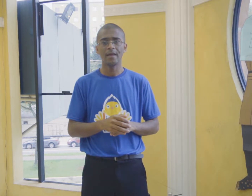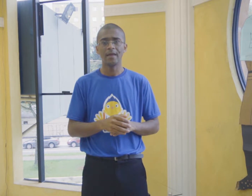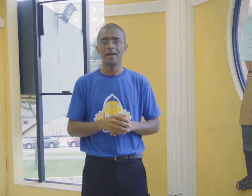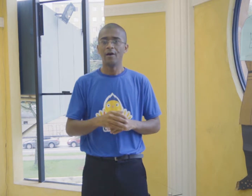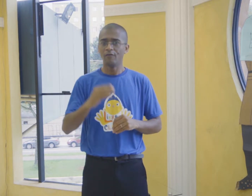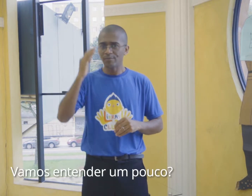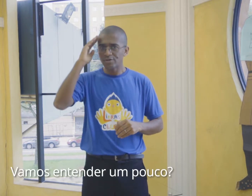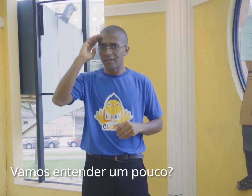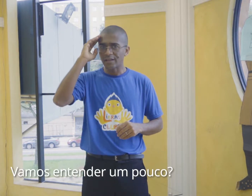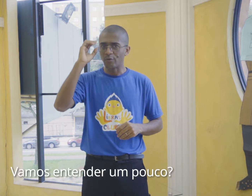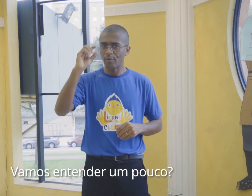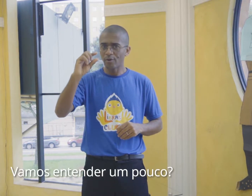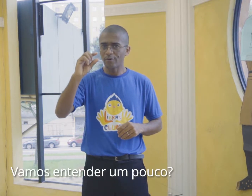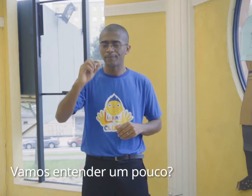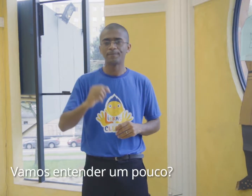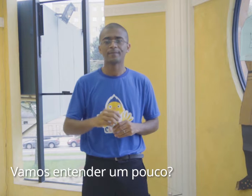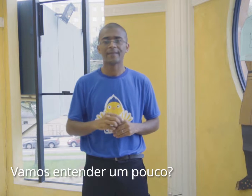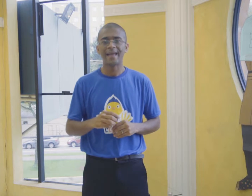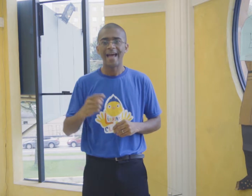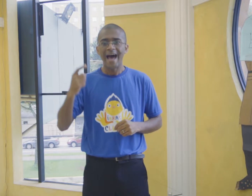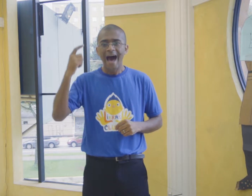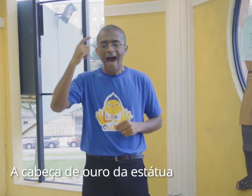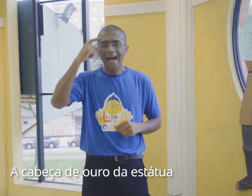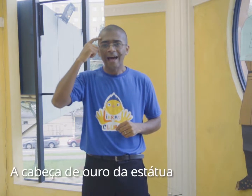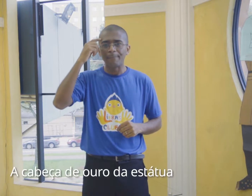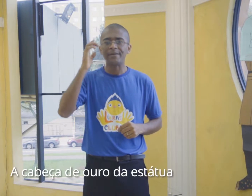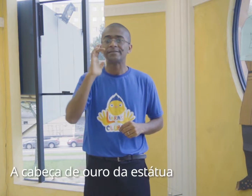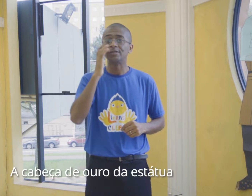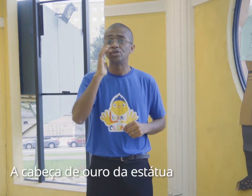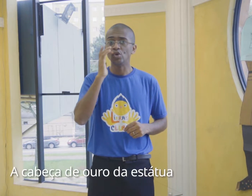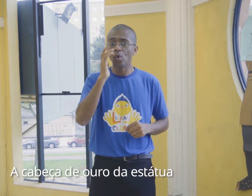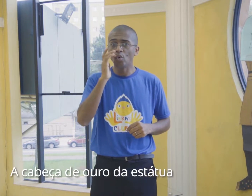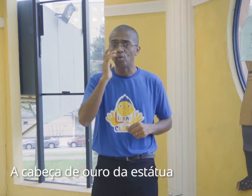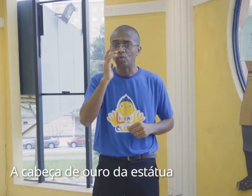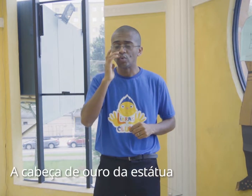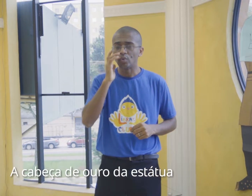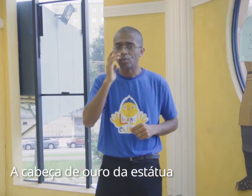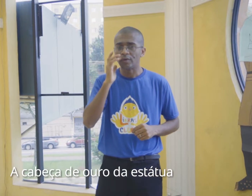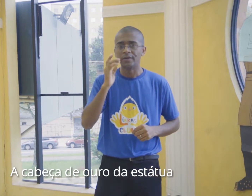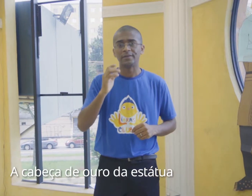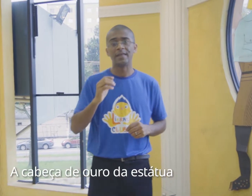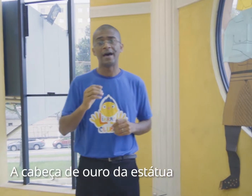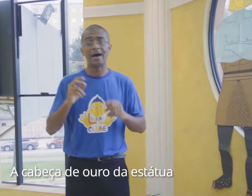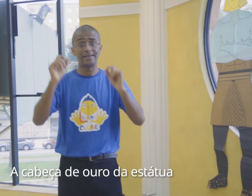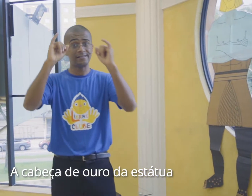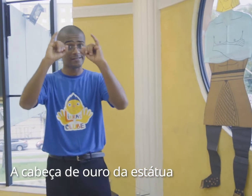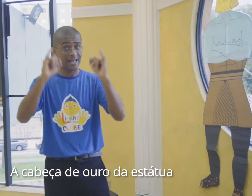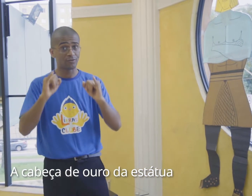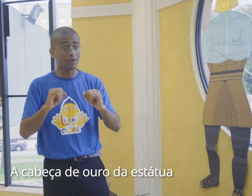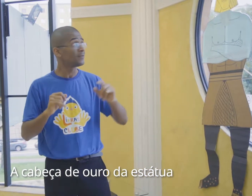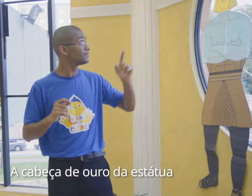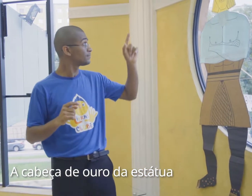Vamos entender um pouco? A cabeça de ouro da estátua,